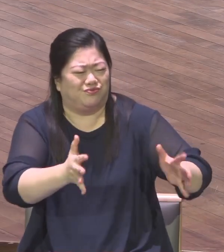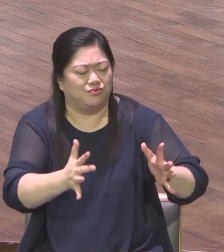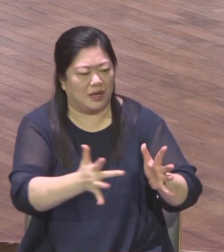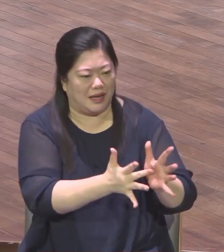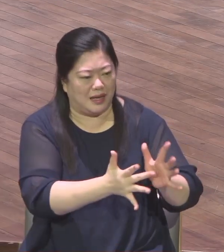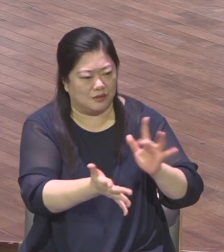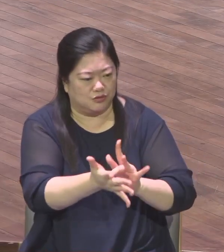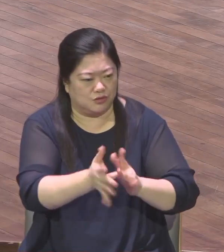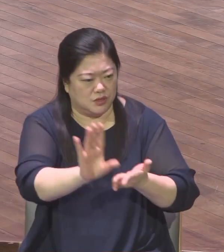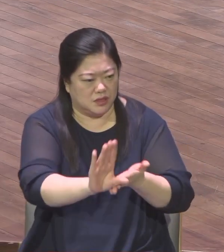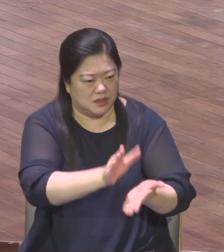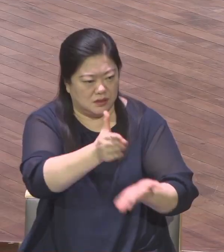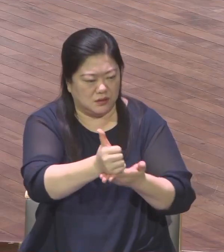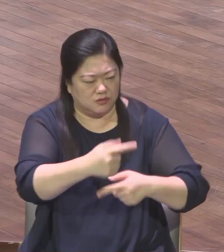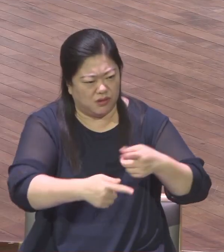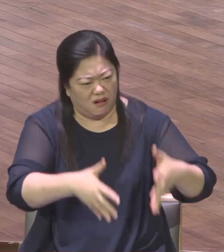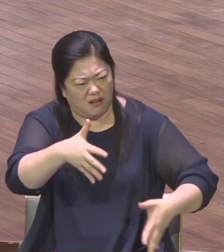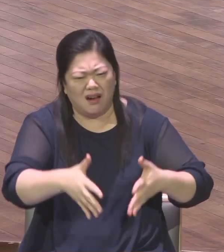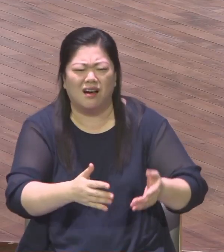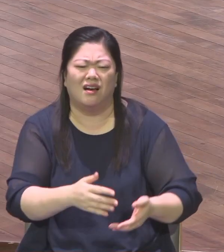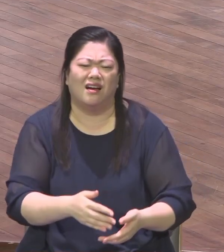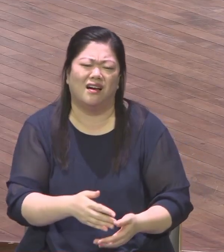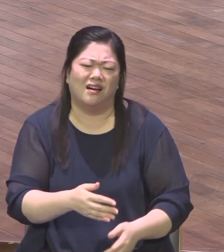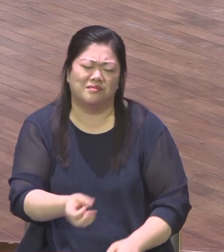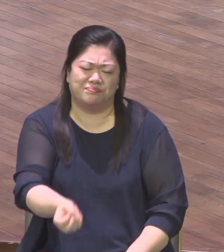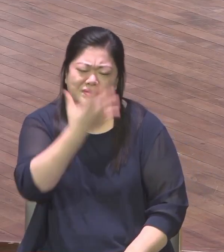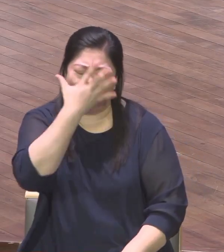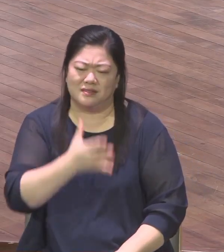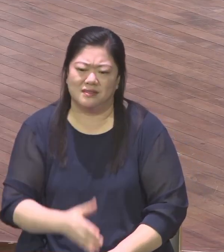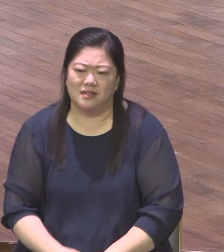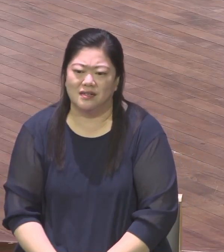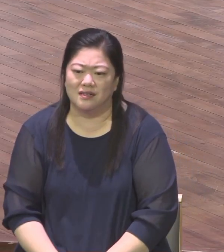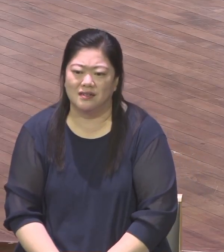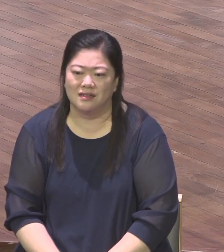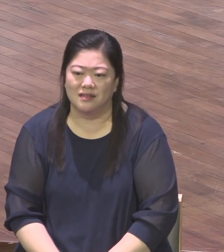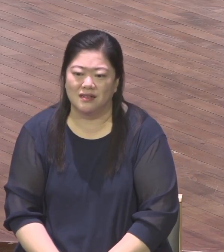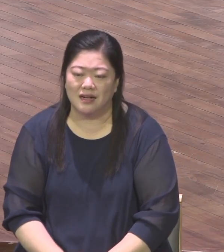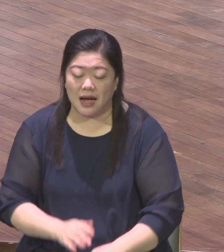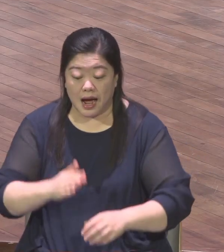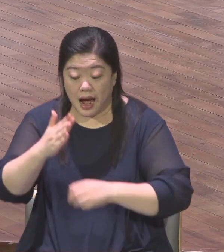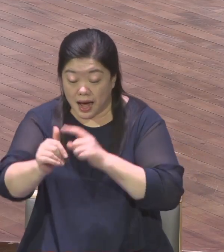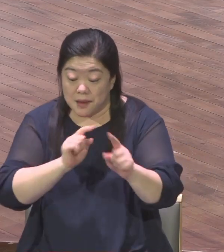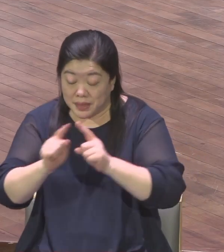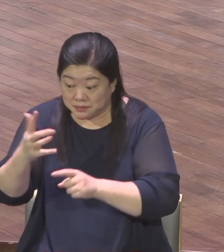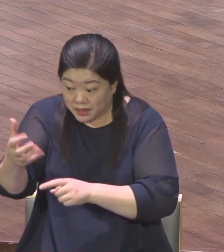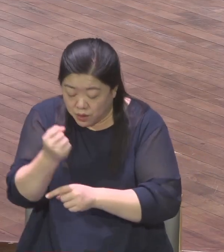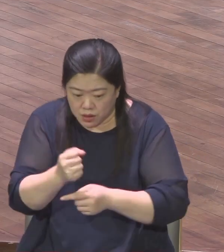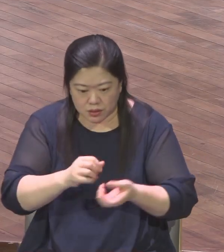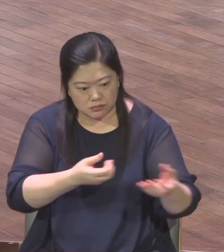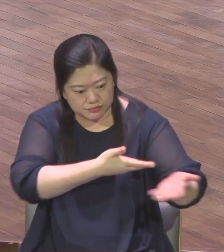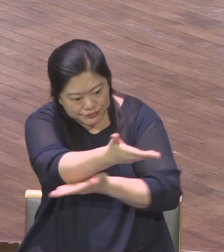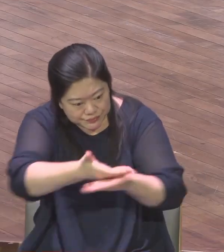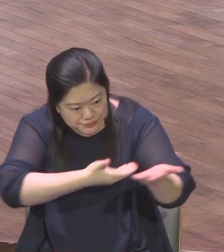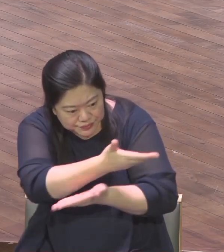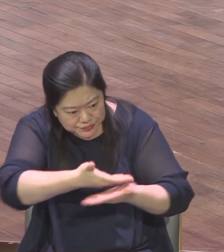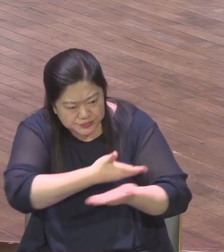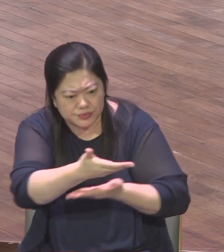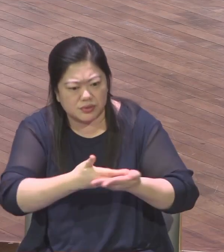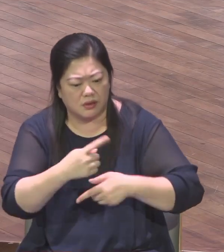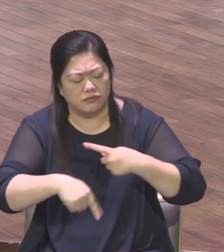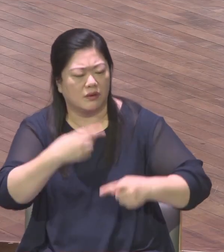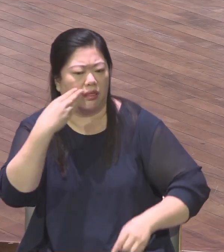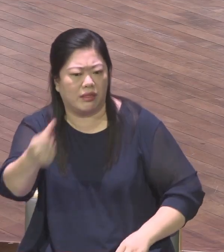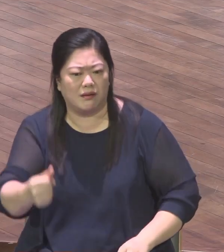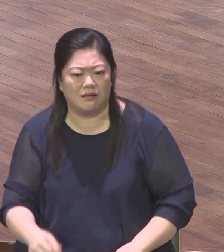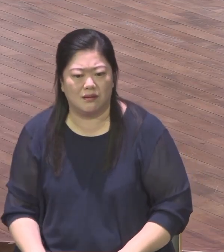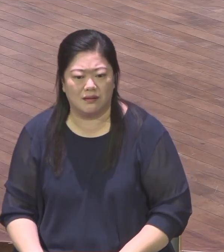돼요. 친구들하고 만나서 밤새도록 말씀 가지고 포럼 간증할 정도 돼야 돼요.